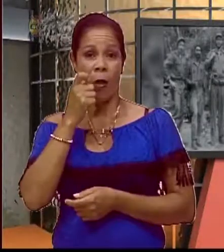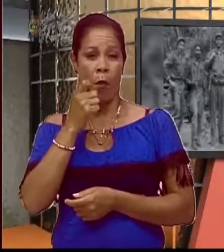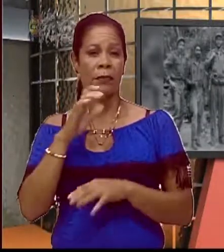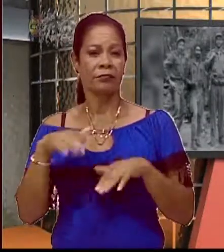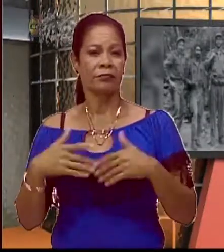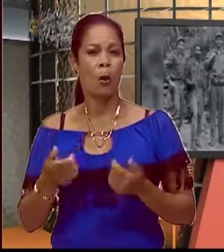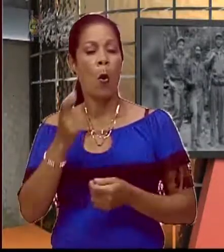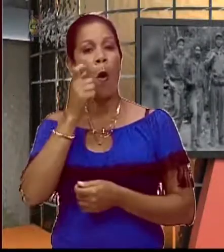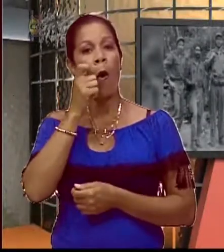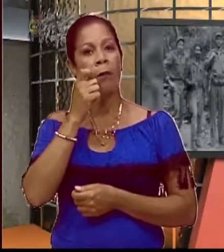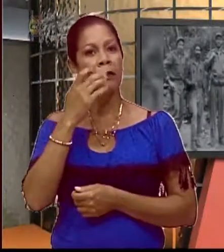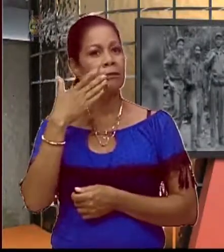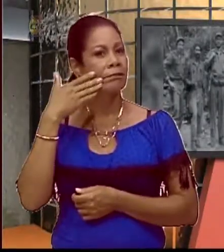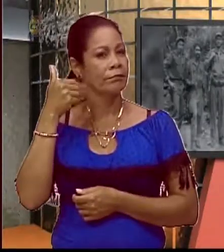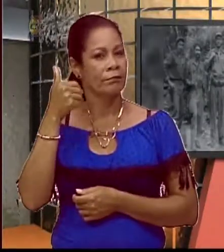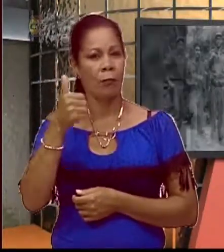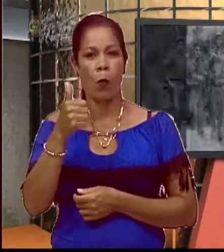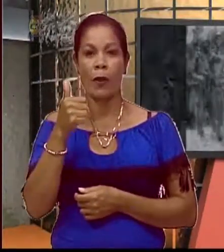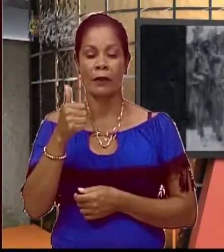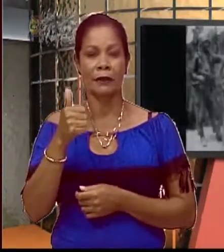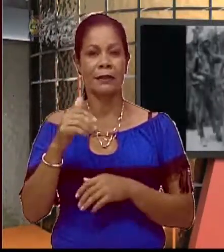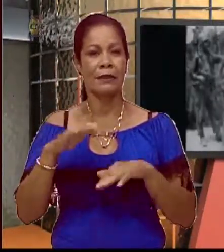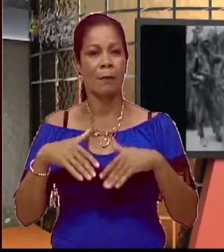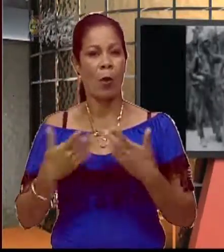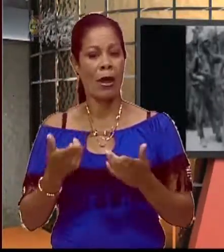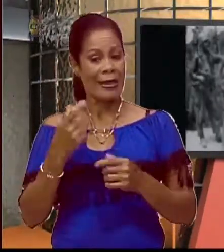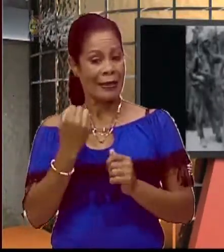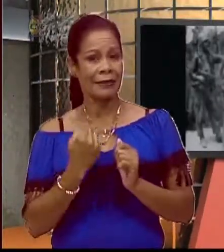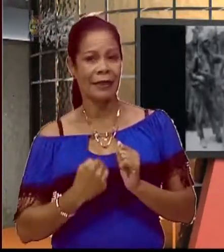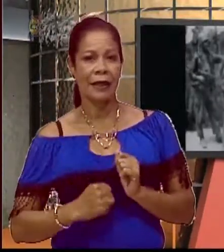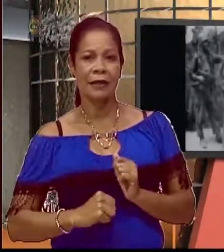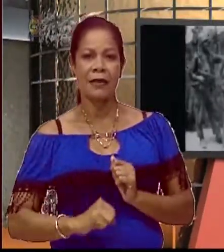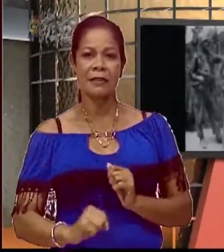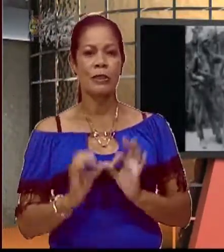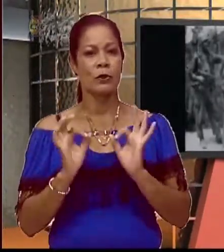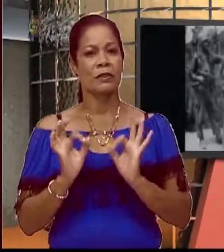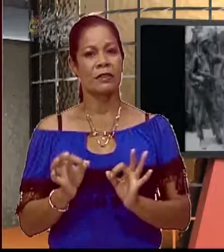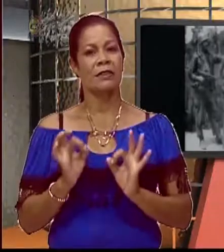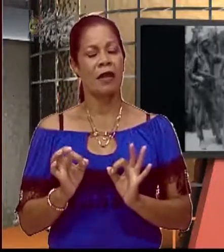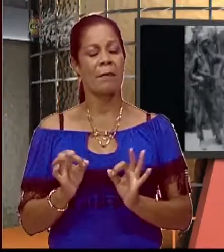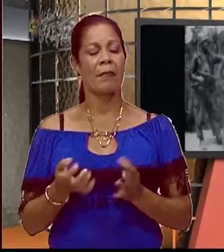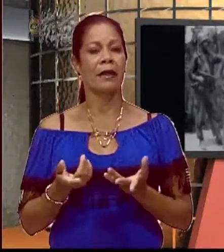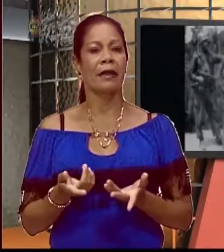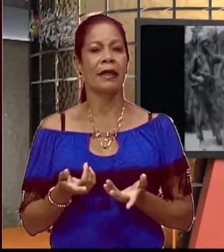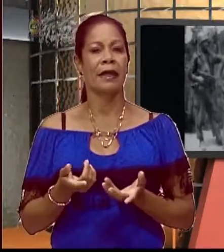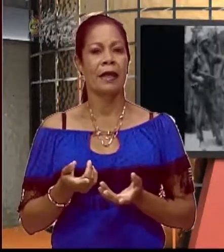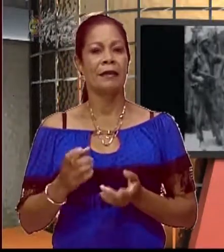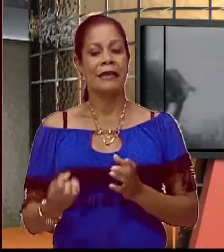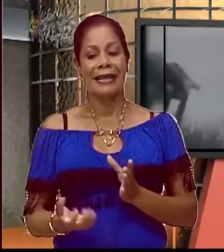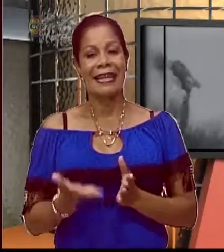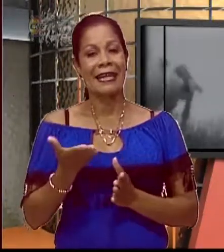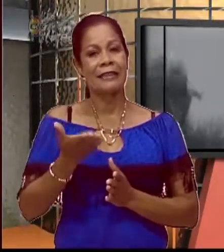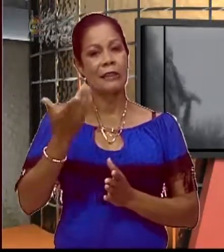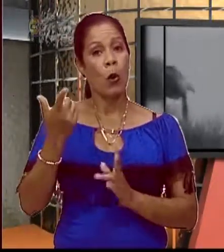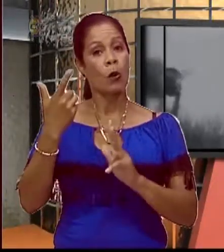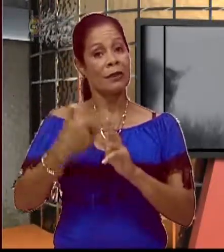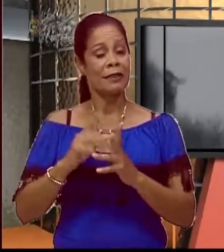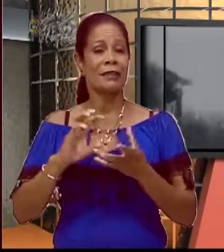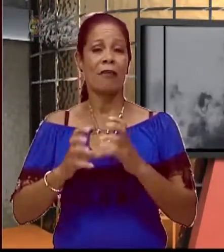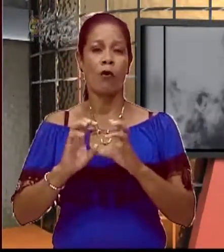hombres excepcionales que desde las privaciones de su cuna humilde creció y se formó con los más altos